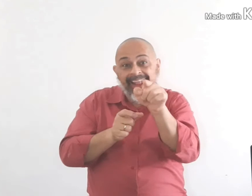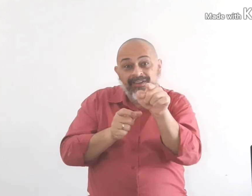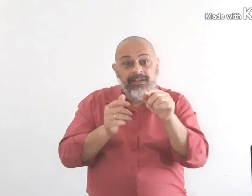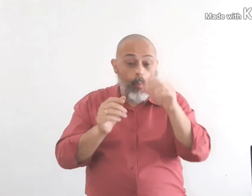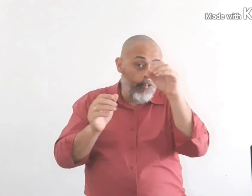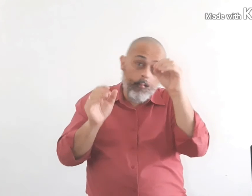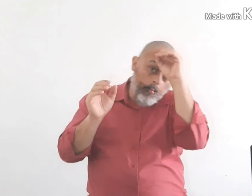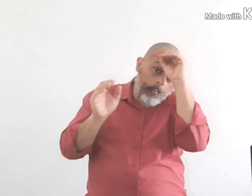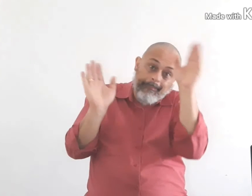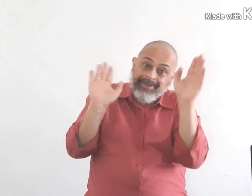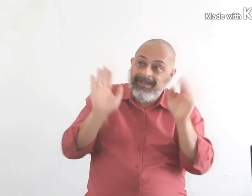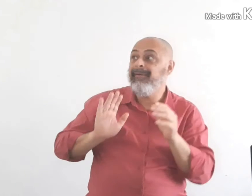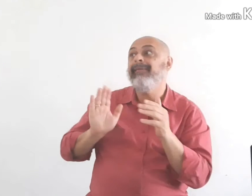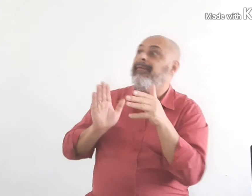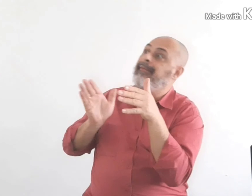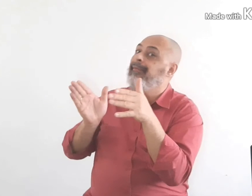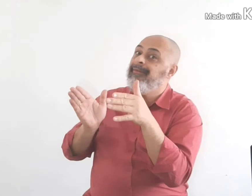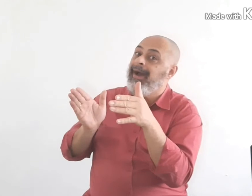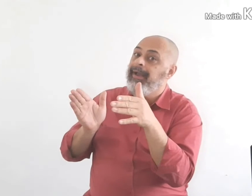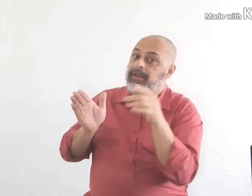coisa certa.